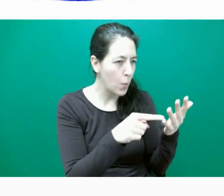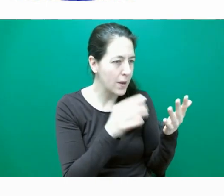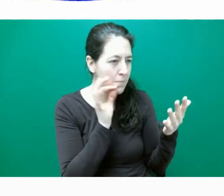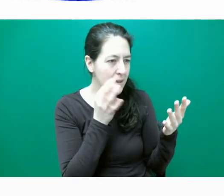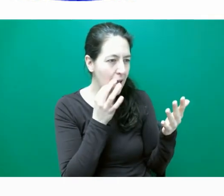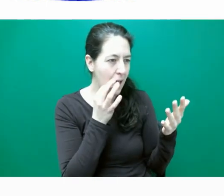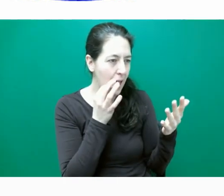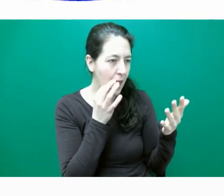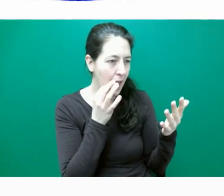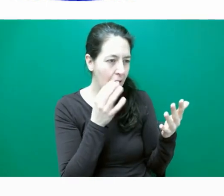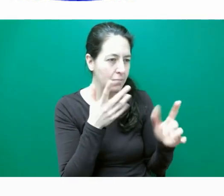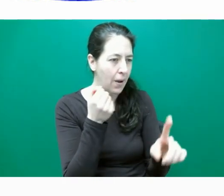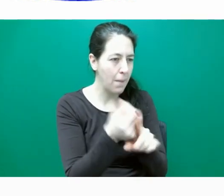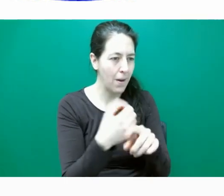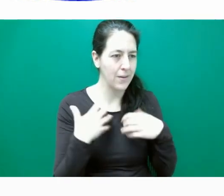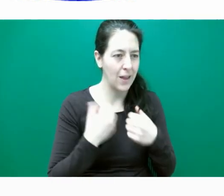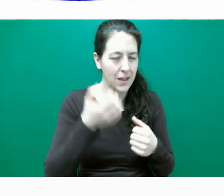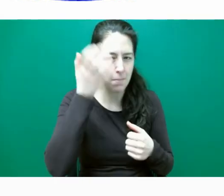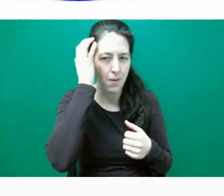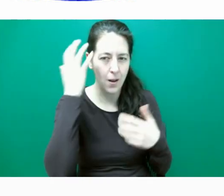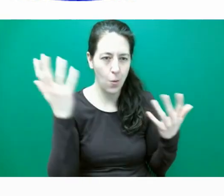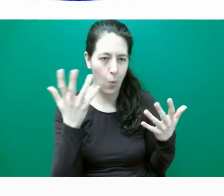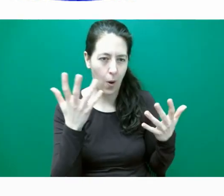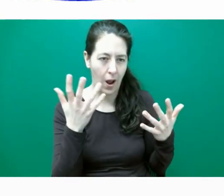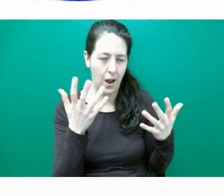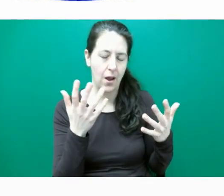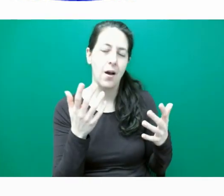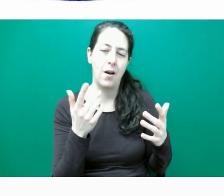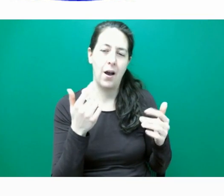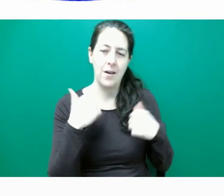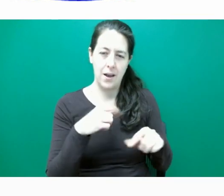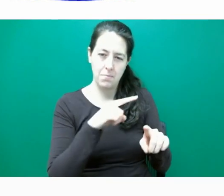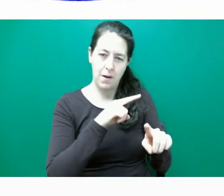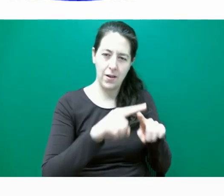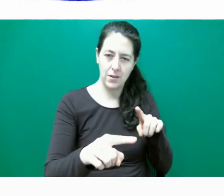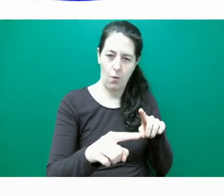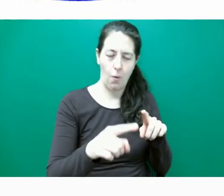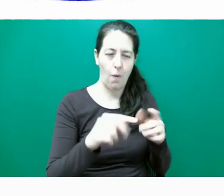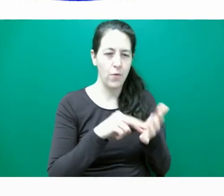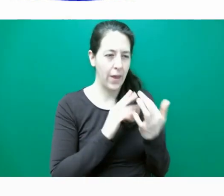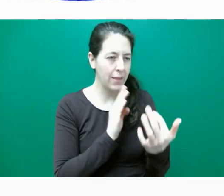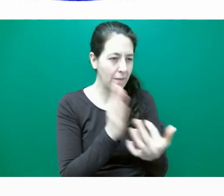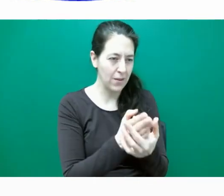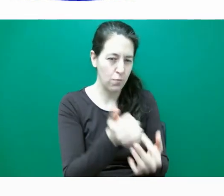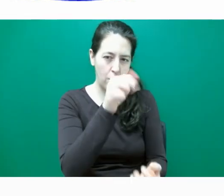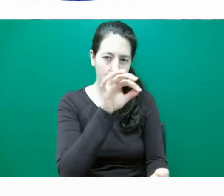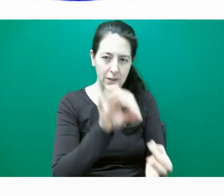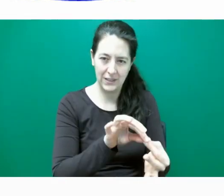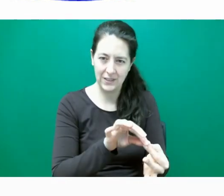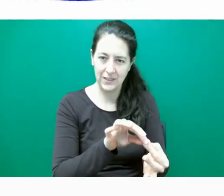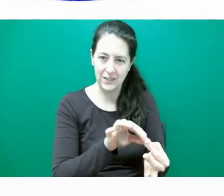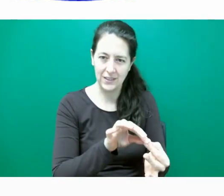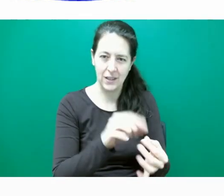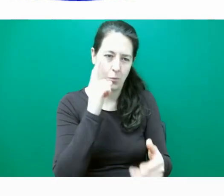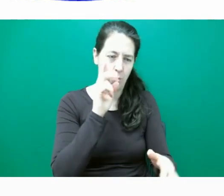des élèves. Et cette prévention-là, ça nous permet de mieux axer les interventions en santé mentale en termes de planification